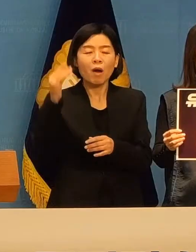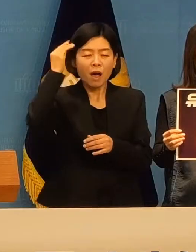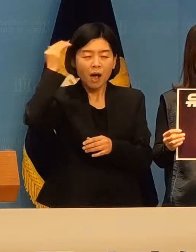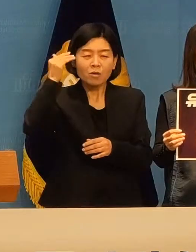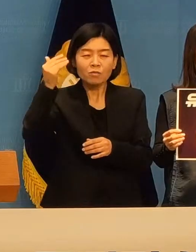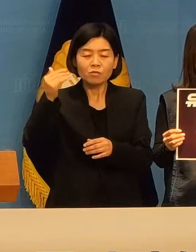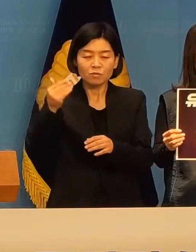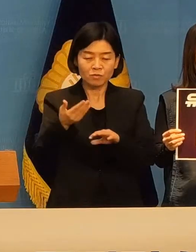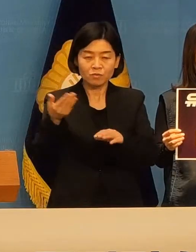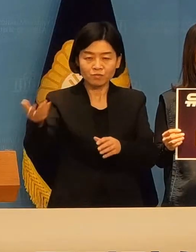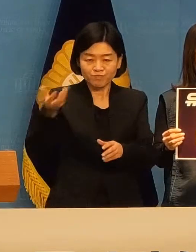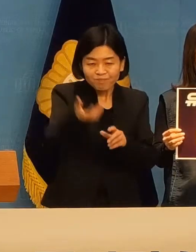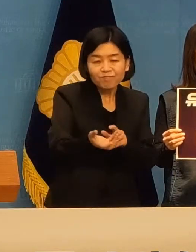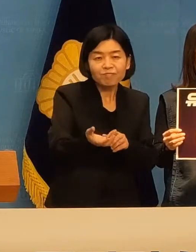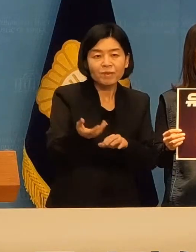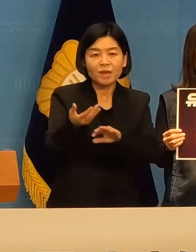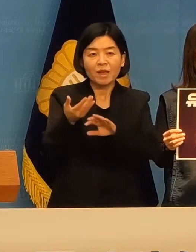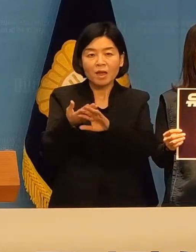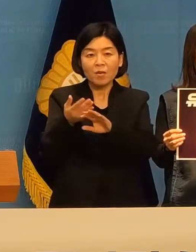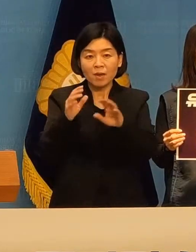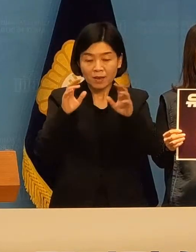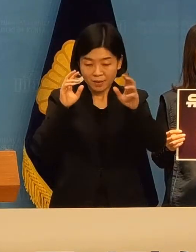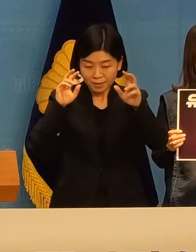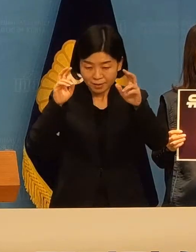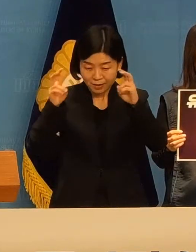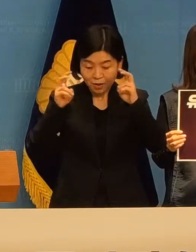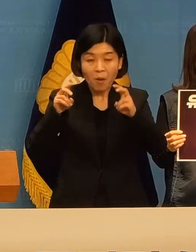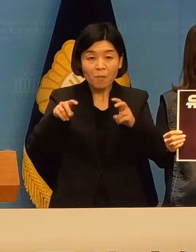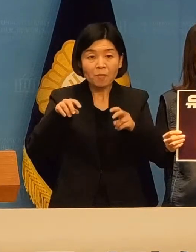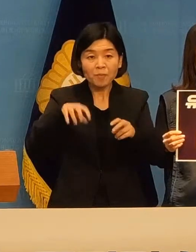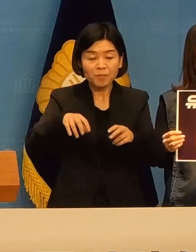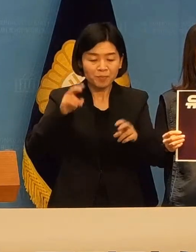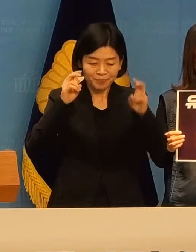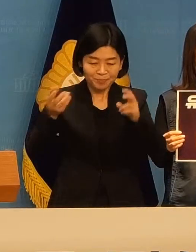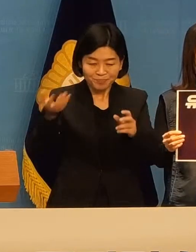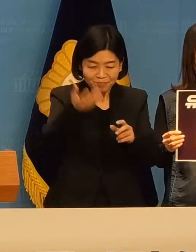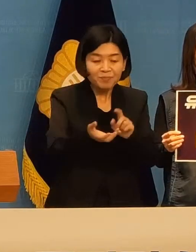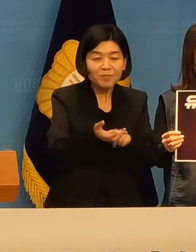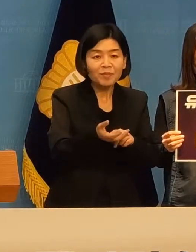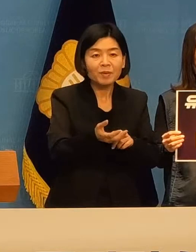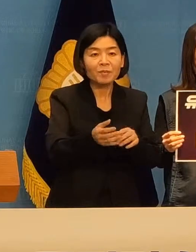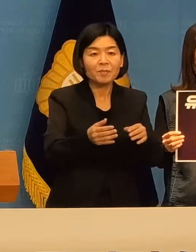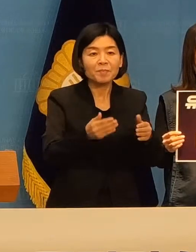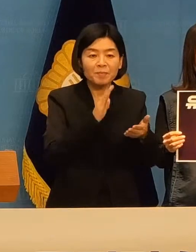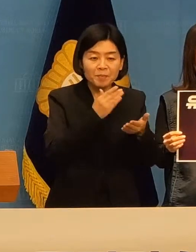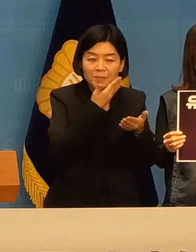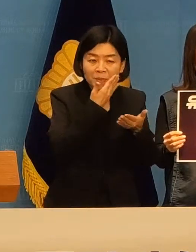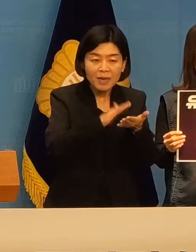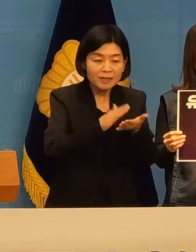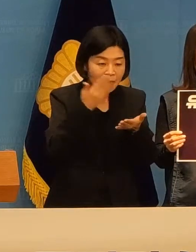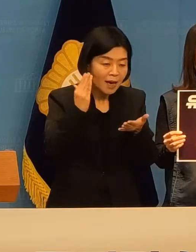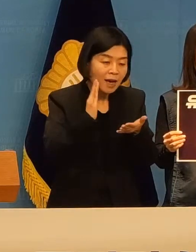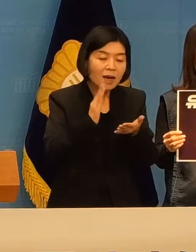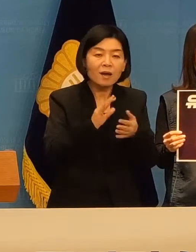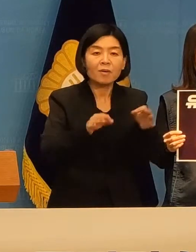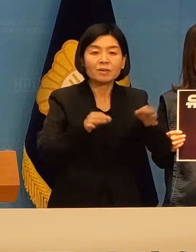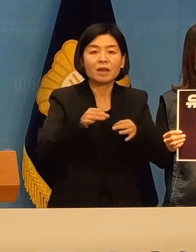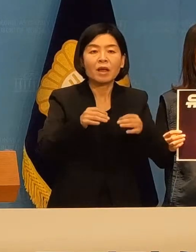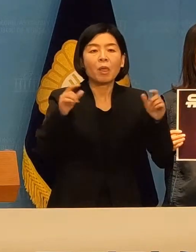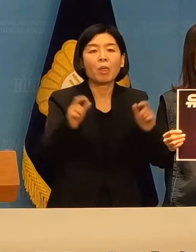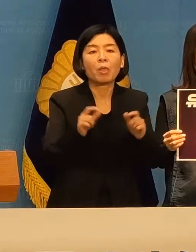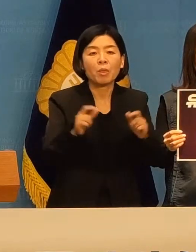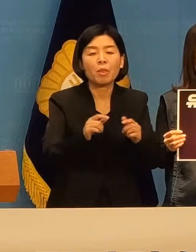기업이 화장품 매장들을 계속 축소하고 있습니다. 최근에는 신세계 면세점이 공항